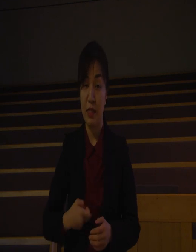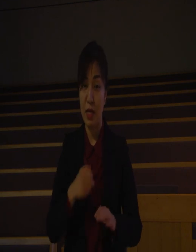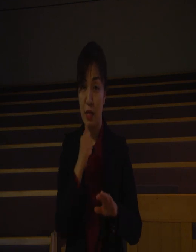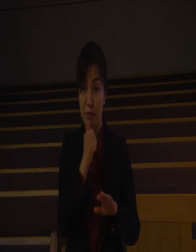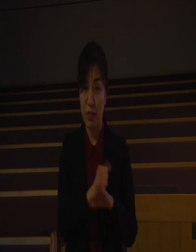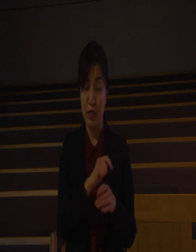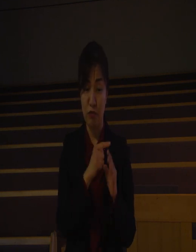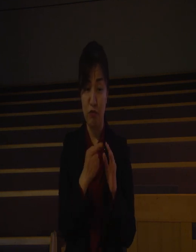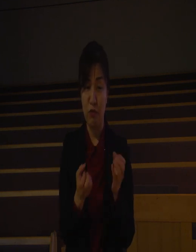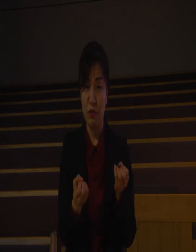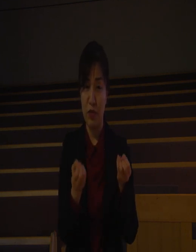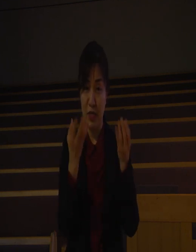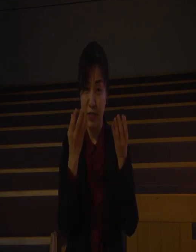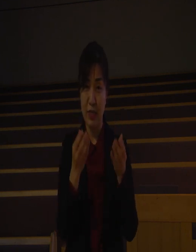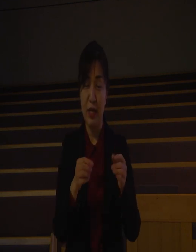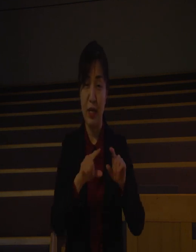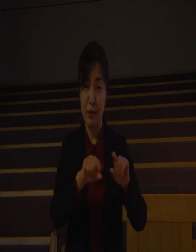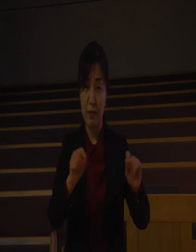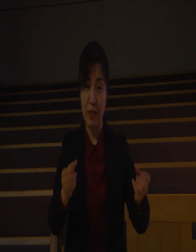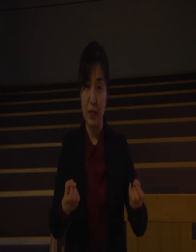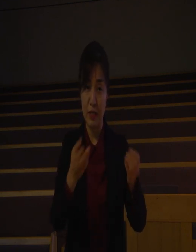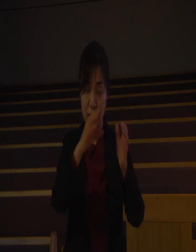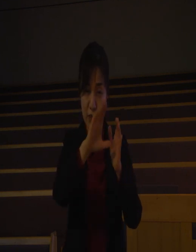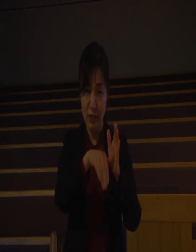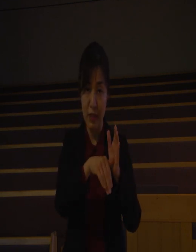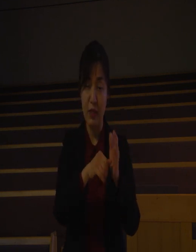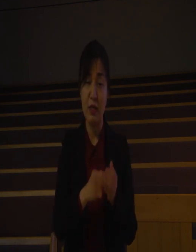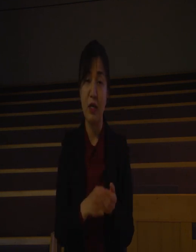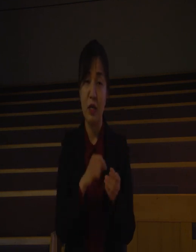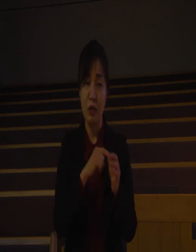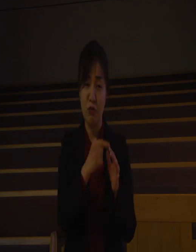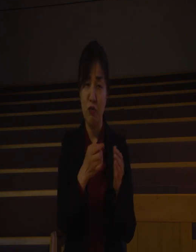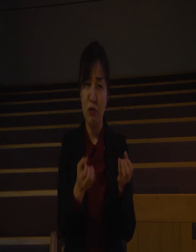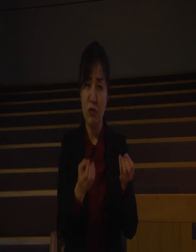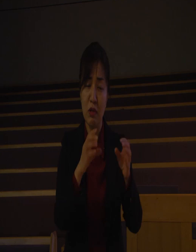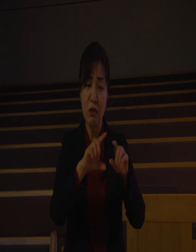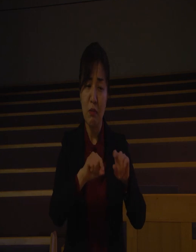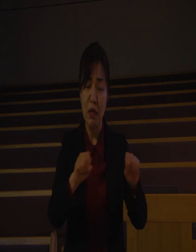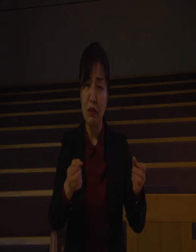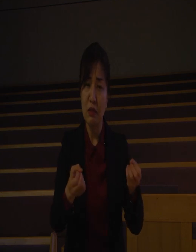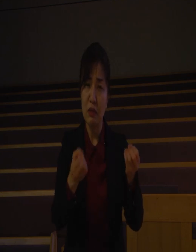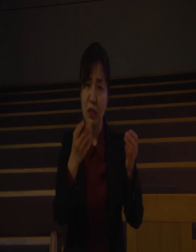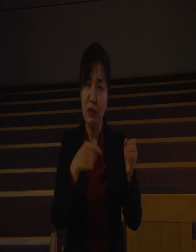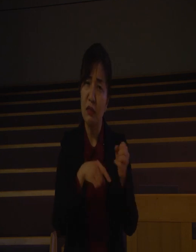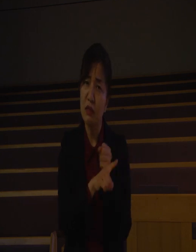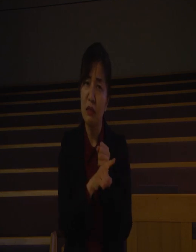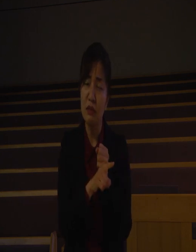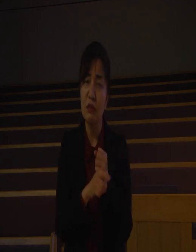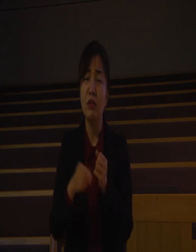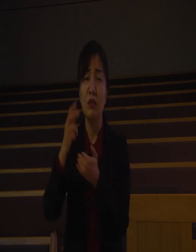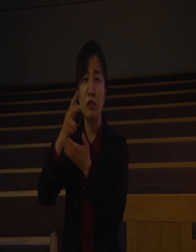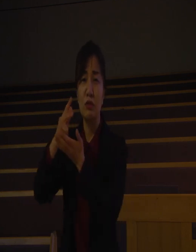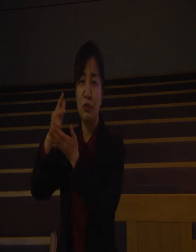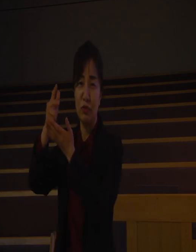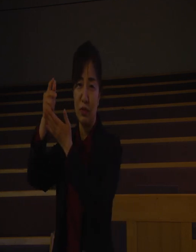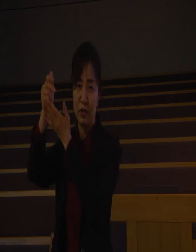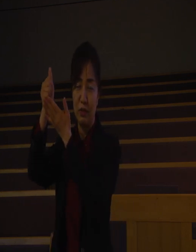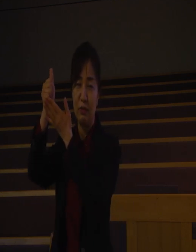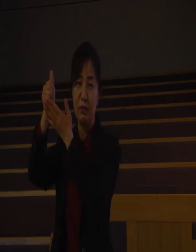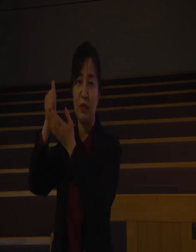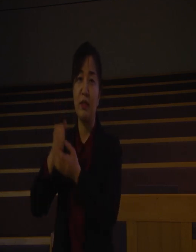제자들에게 마지막 유월절 만찬이 펼쳐졌을 때에 그 유월절의 만찬의 의미를 우리